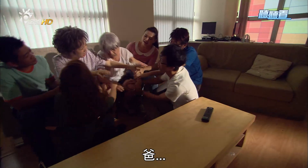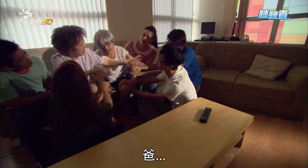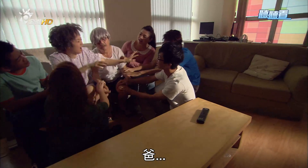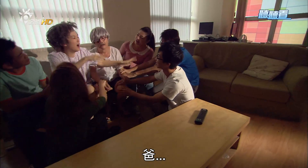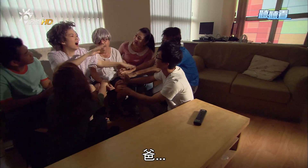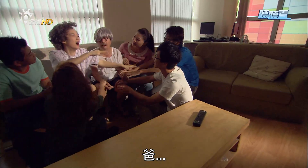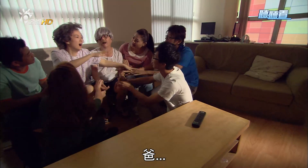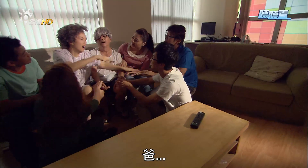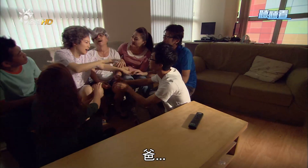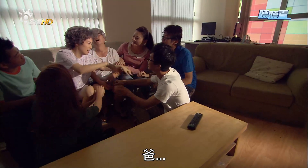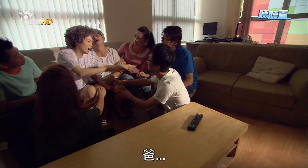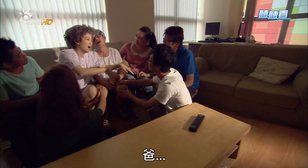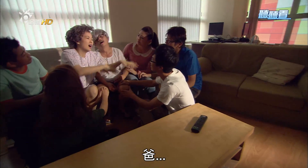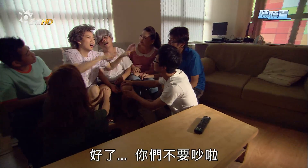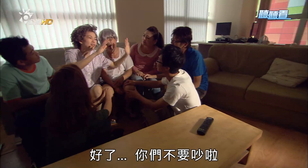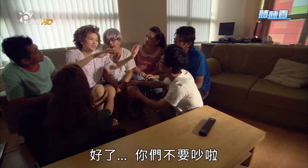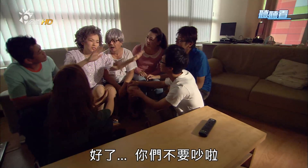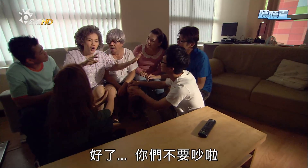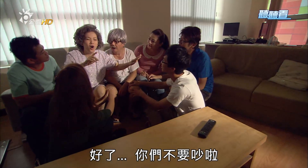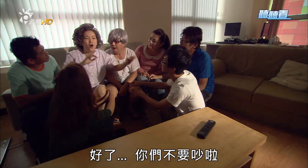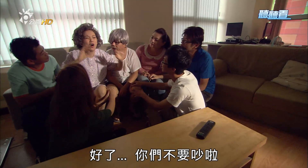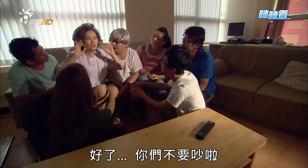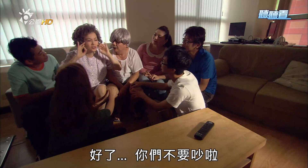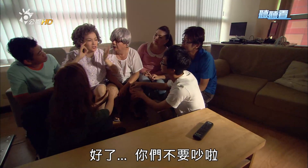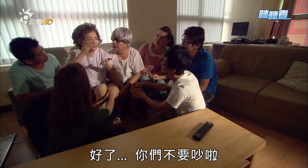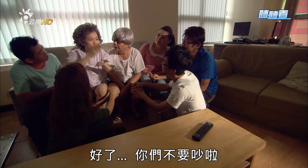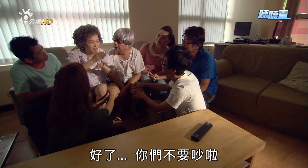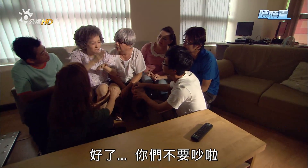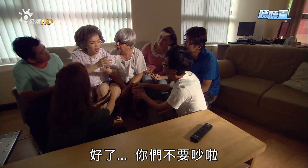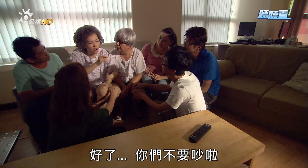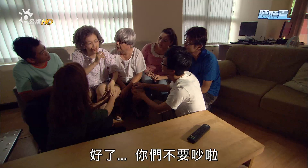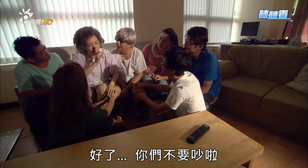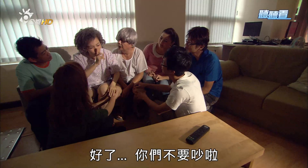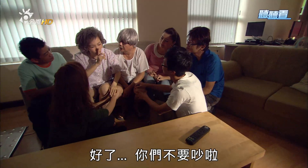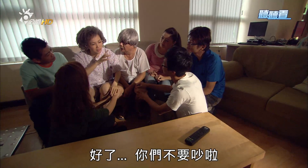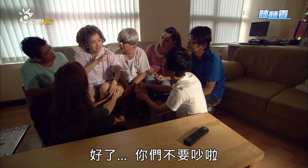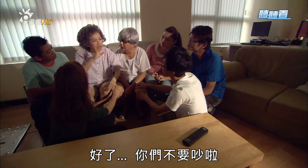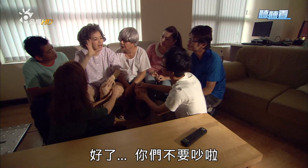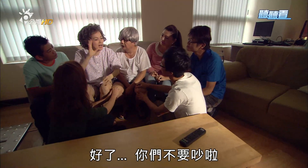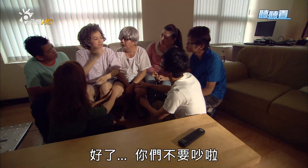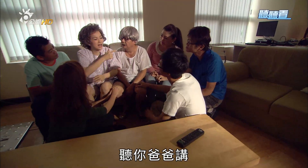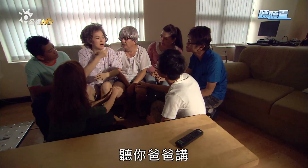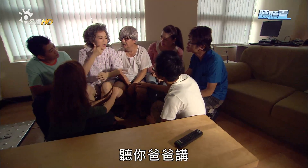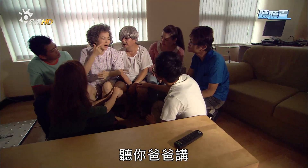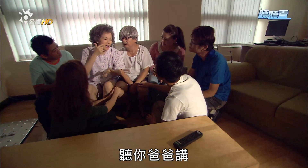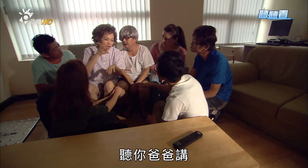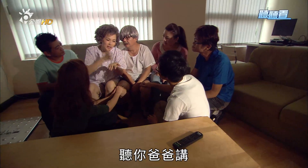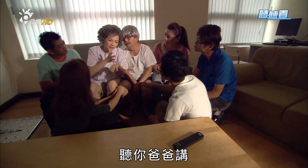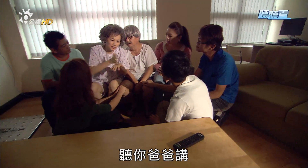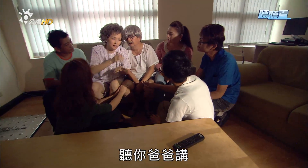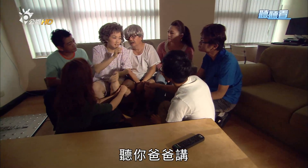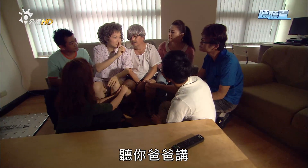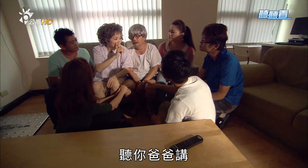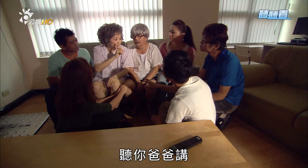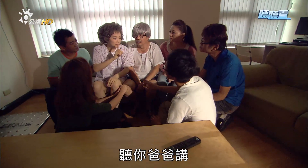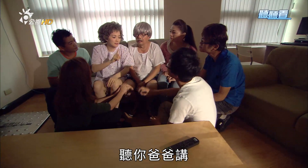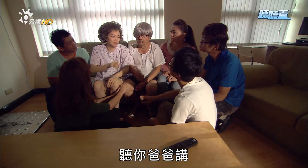爸。 好了好了，你们不要吵了，听你爸爸讲。